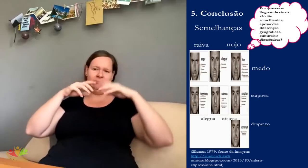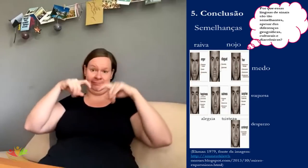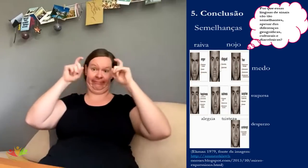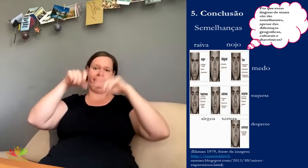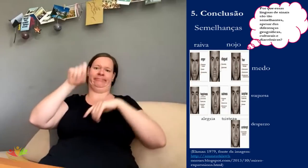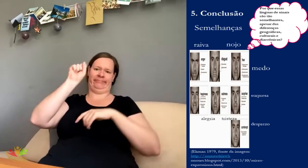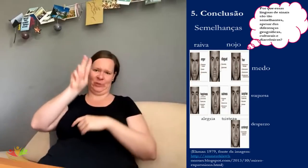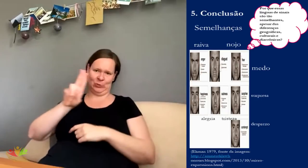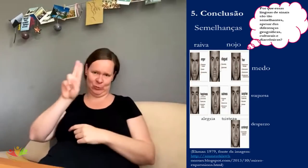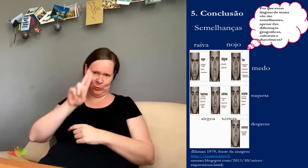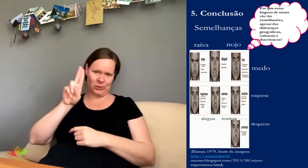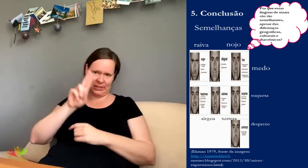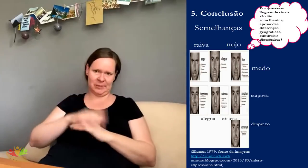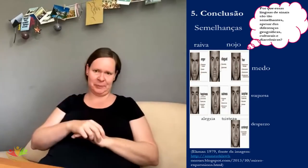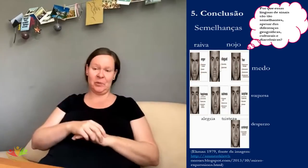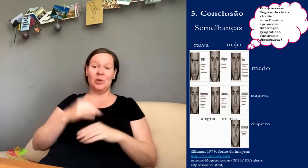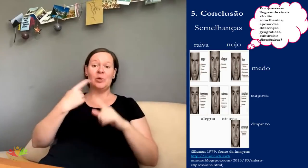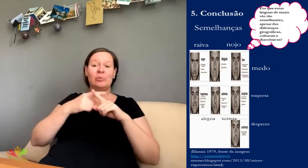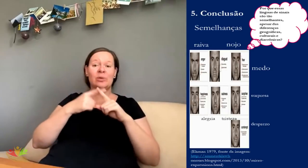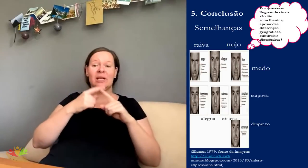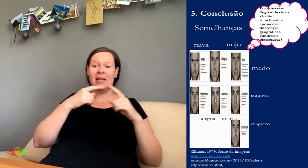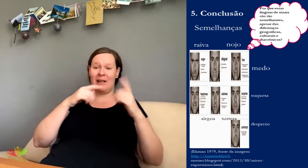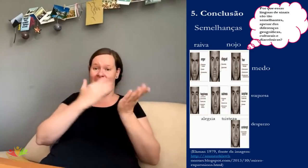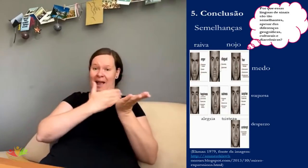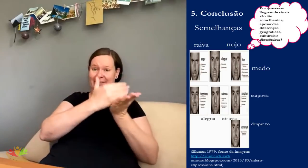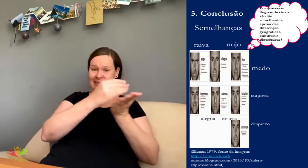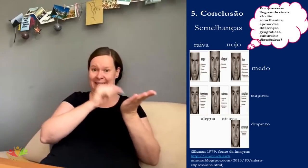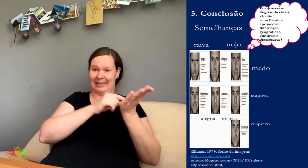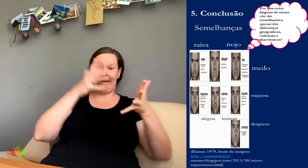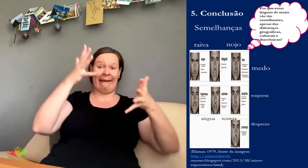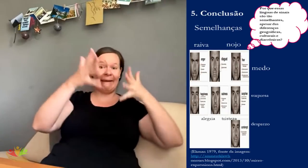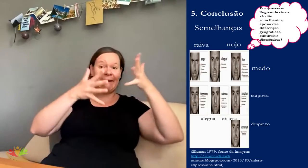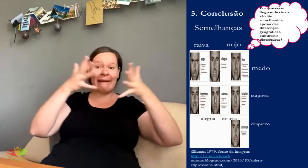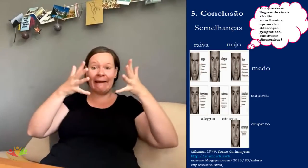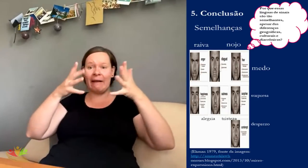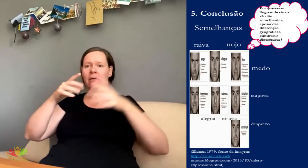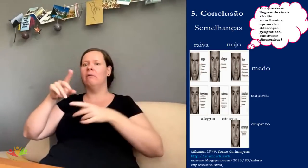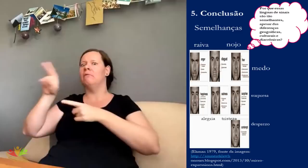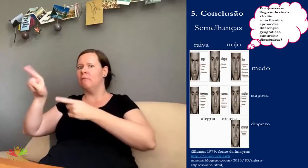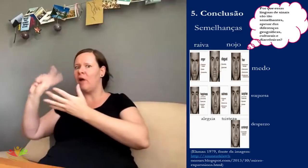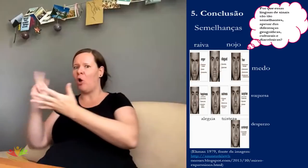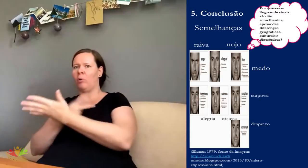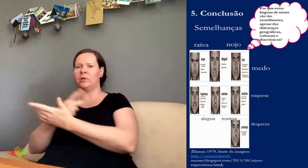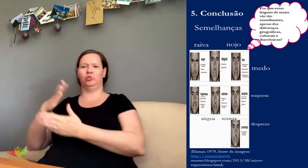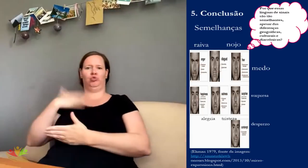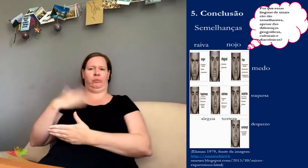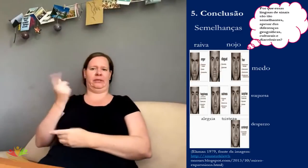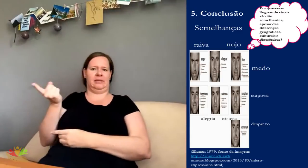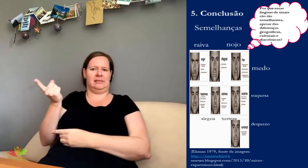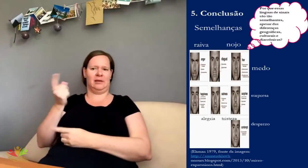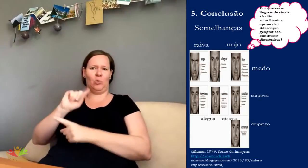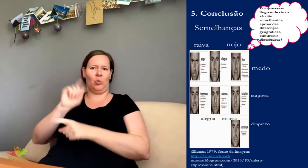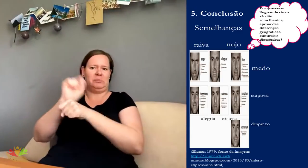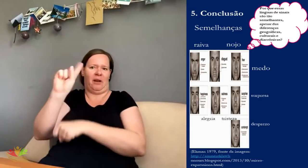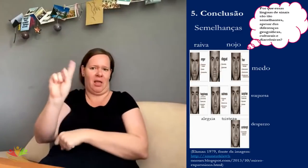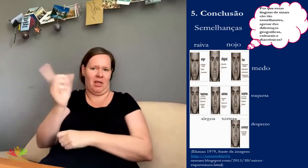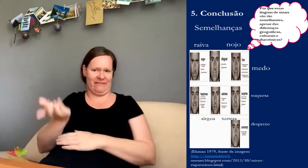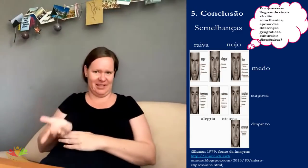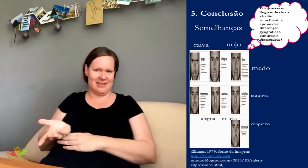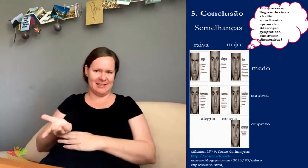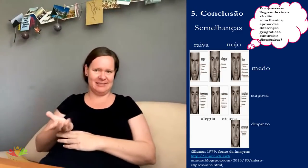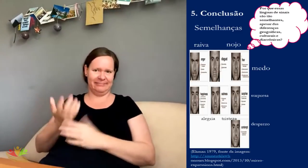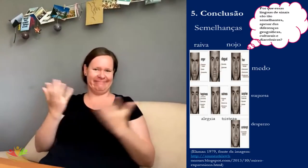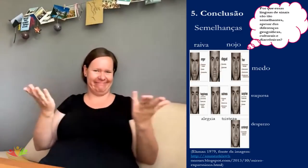ali é algum elemento que vai te surpreender, essa relação de antecedência e consequência. Talvez isso justifique o uso